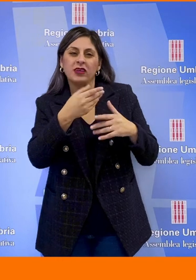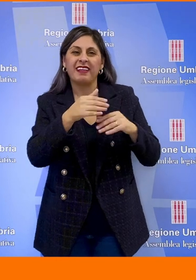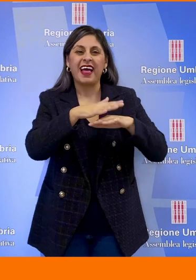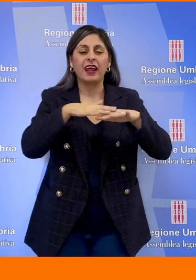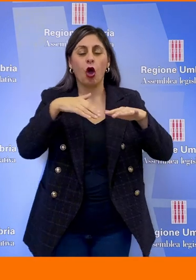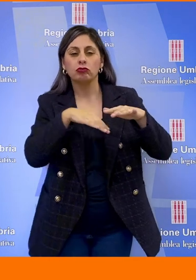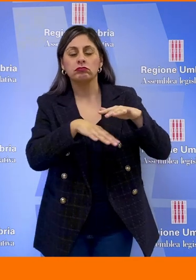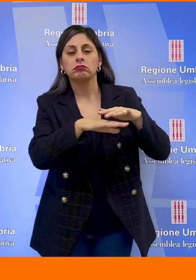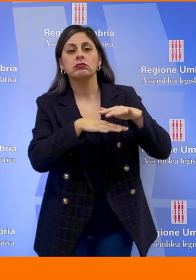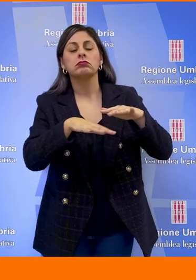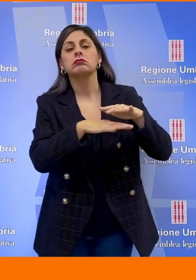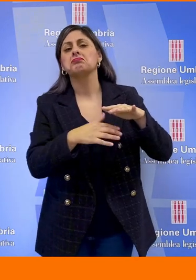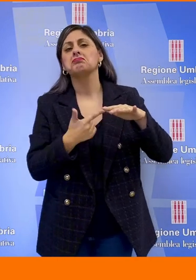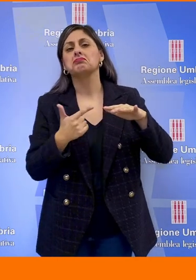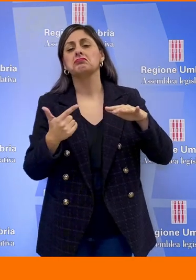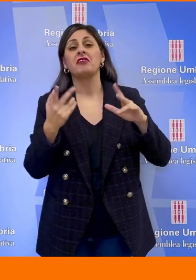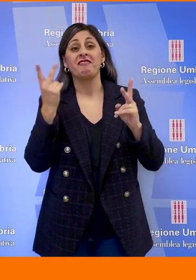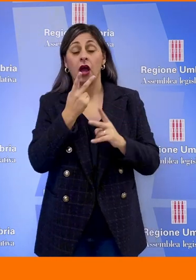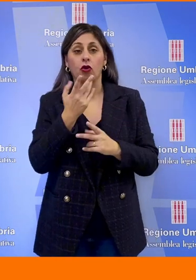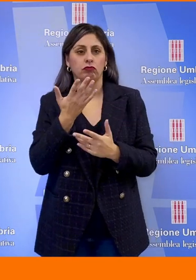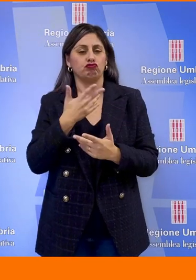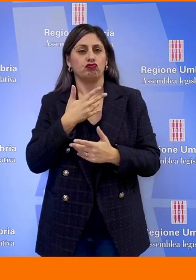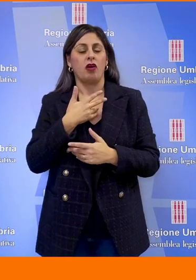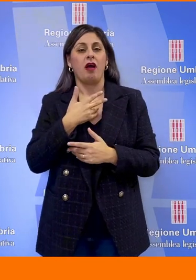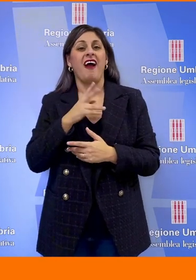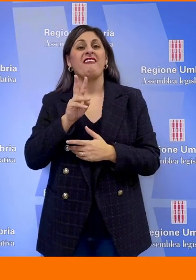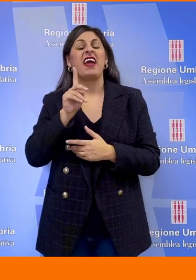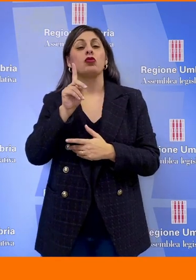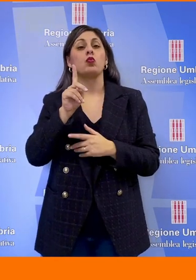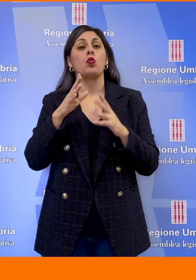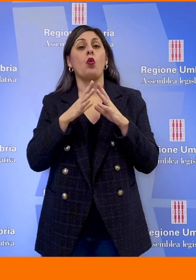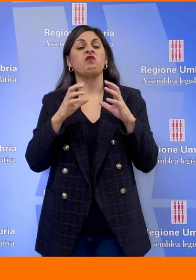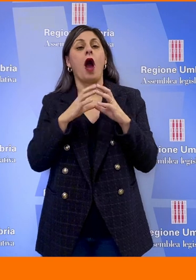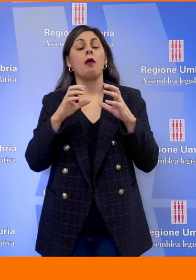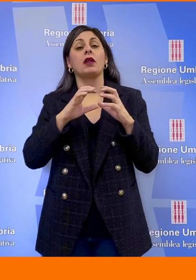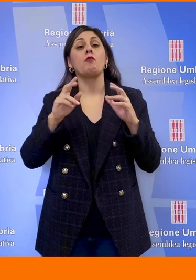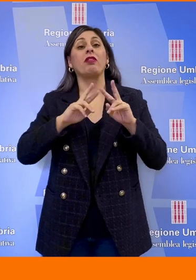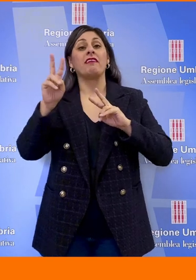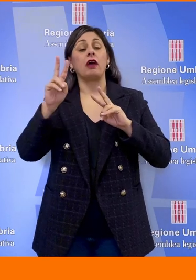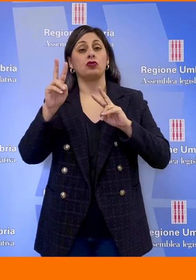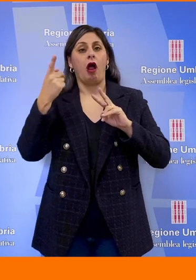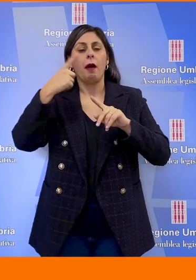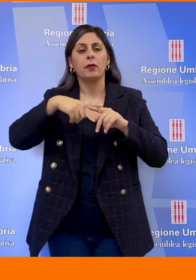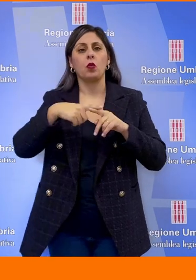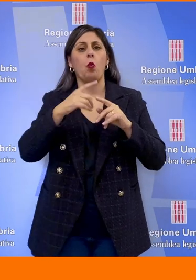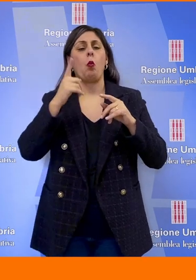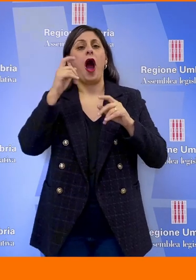21 multinazionali e tutto l'indotto delle acciaerie che ha un valore